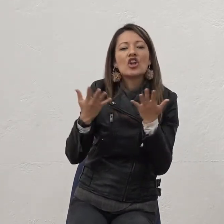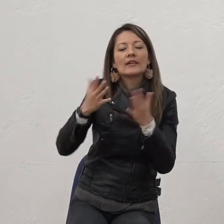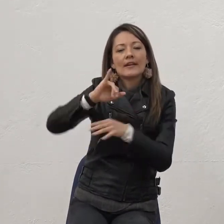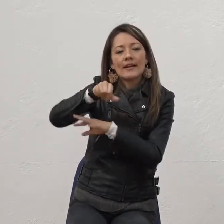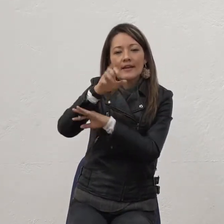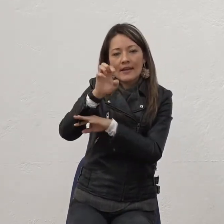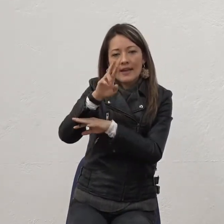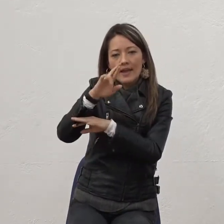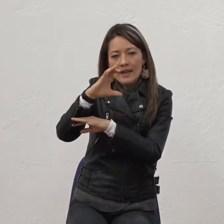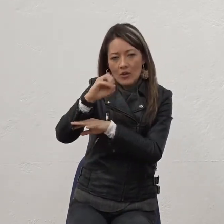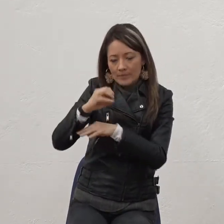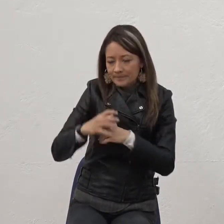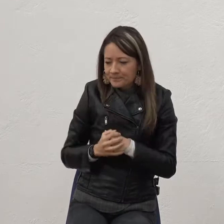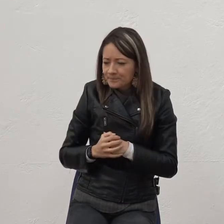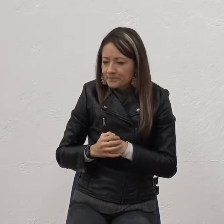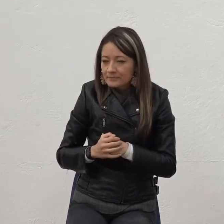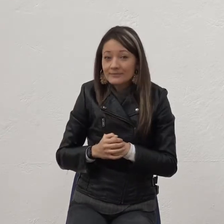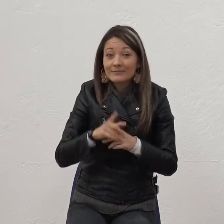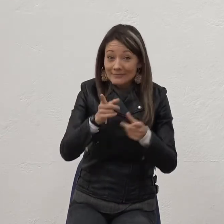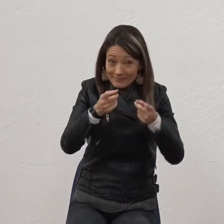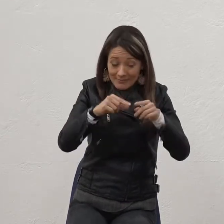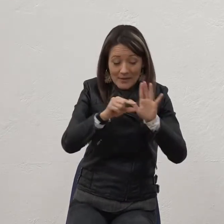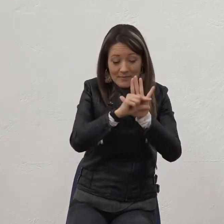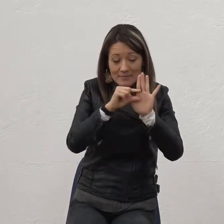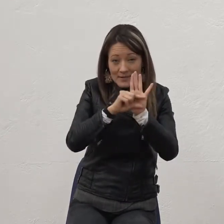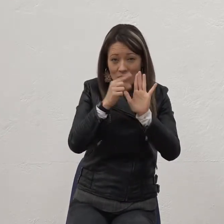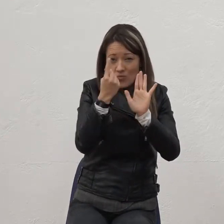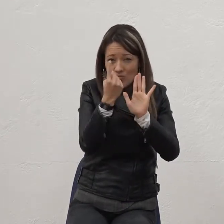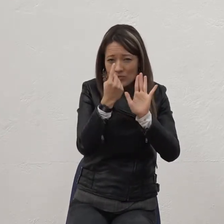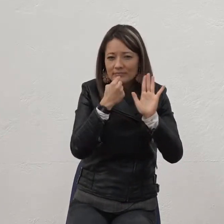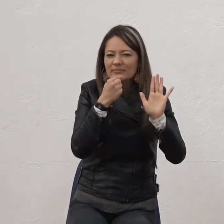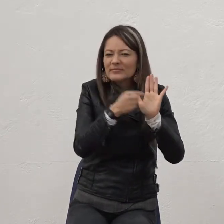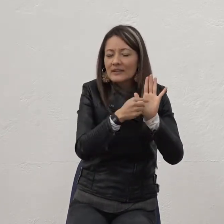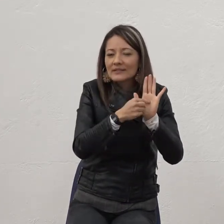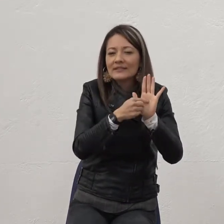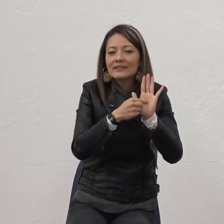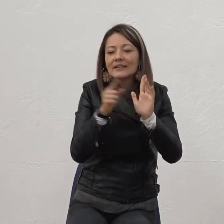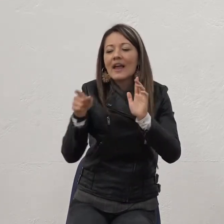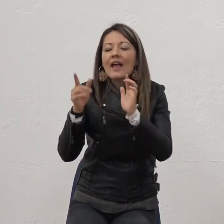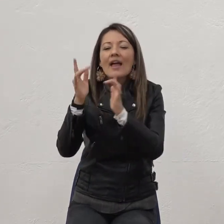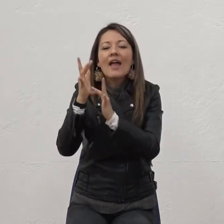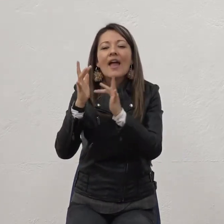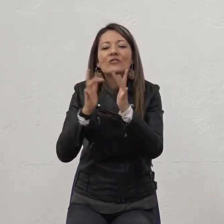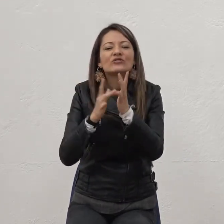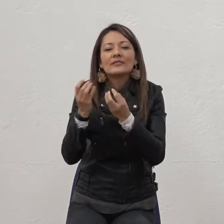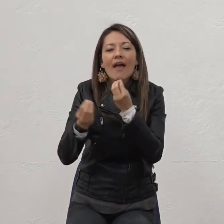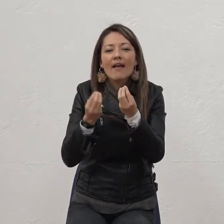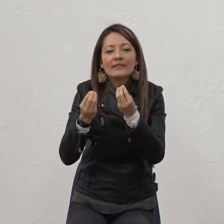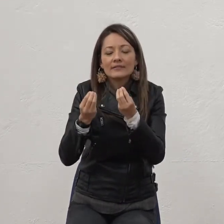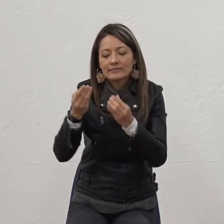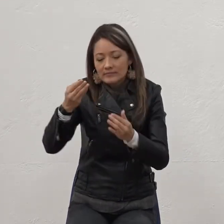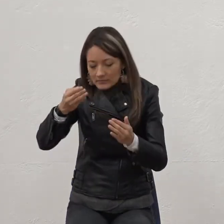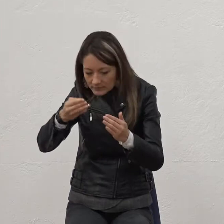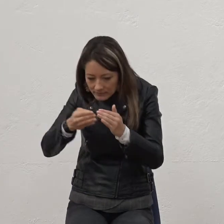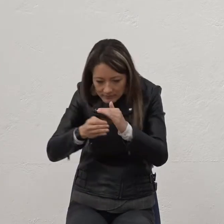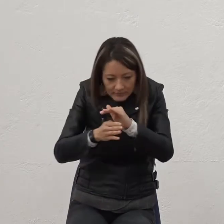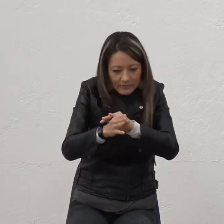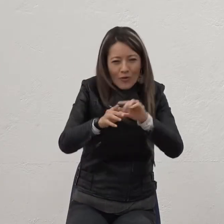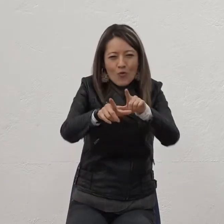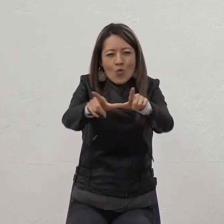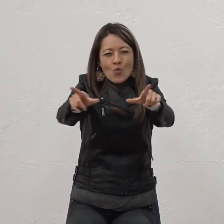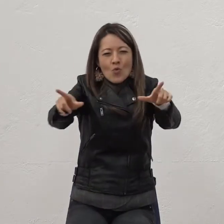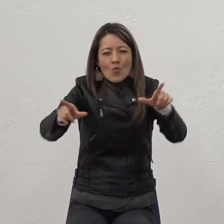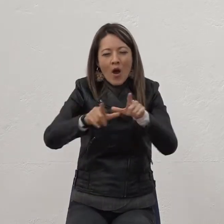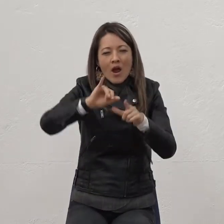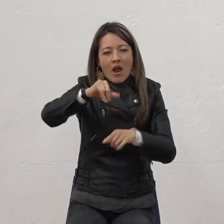Y como lo dice el versículo 1. ¿Qué estaba pasando con Jesús? Dice, y habiendo entrado Jesús en